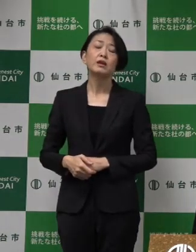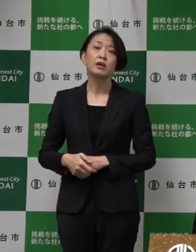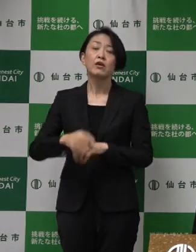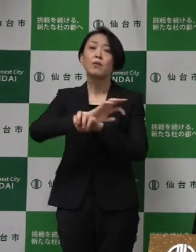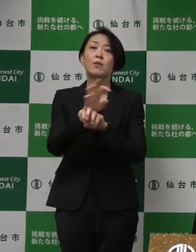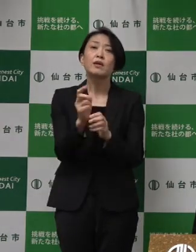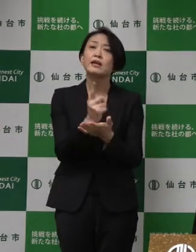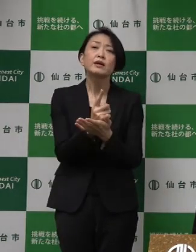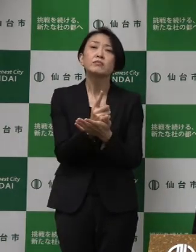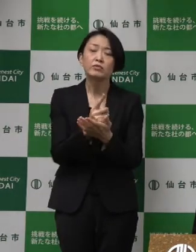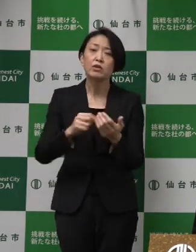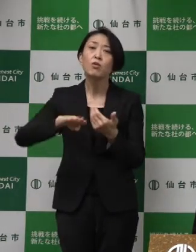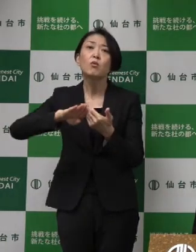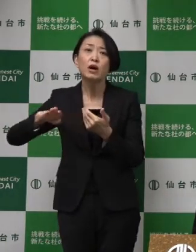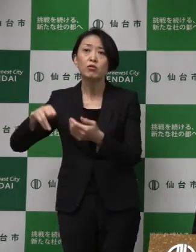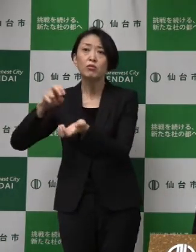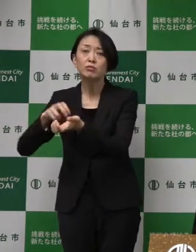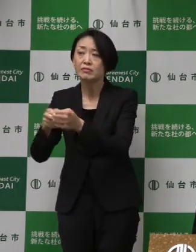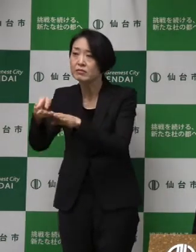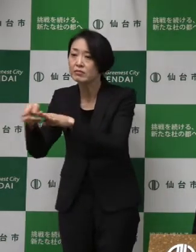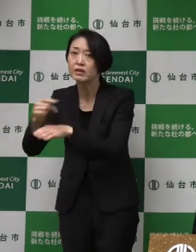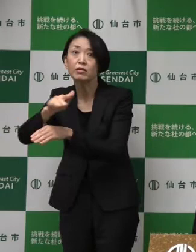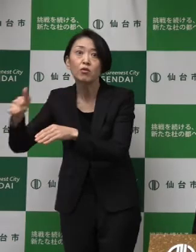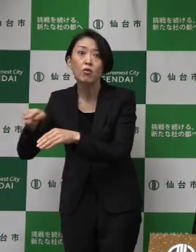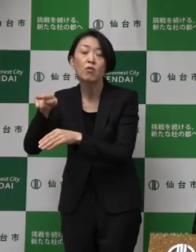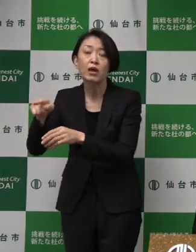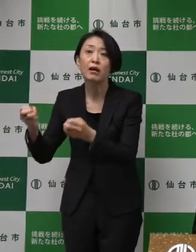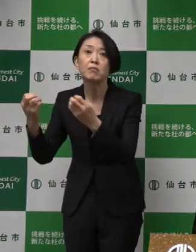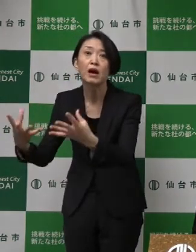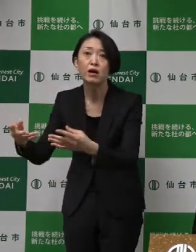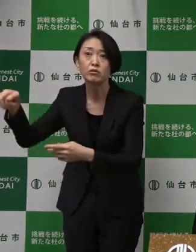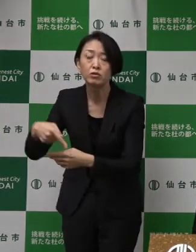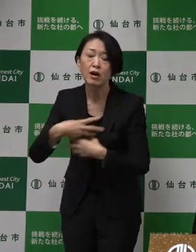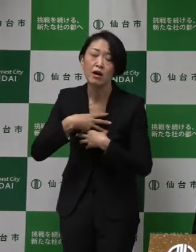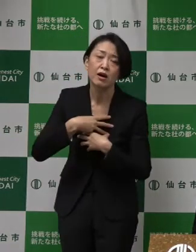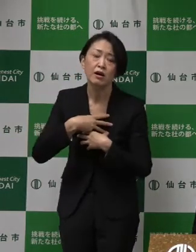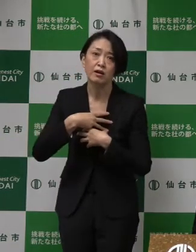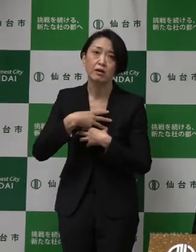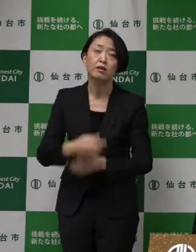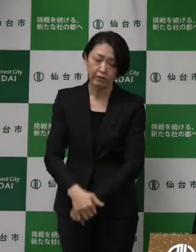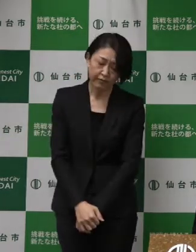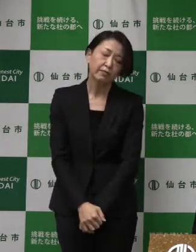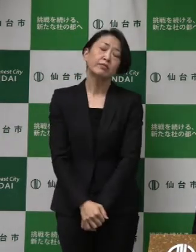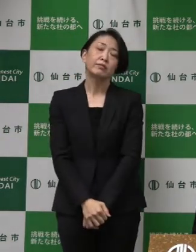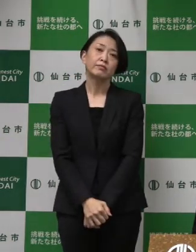限らず救える命が救えなくなるという状況が本市でも目前に迫っています